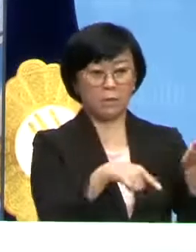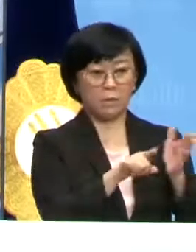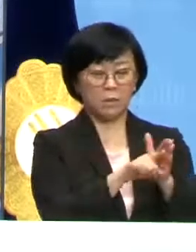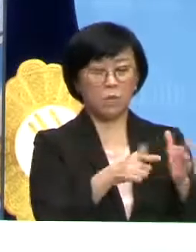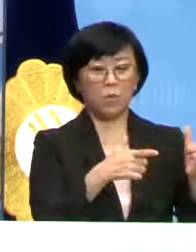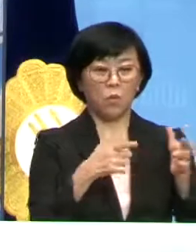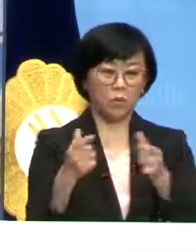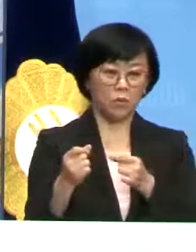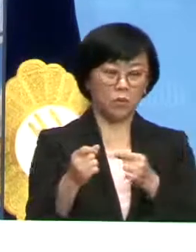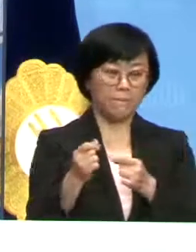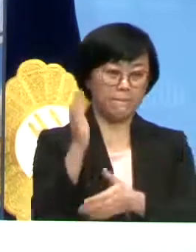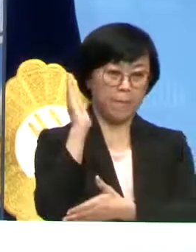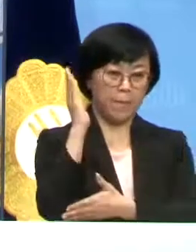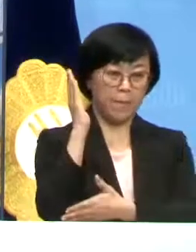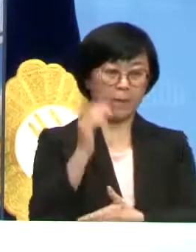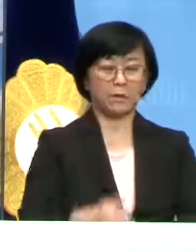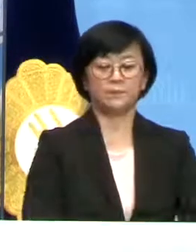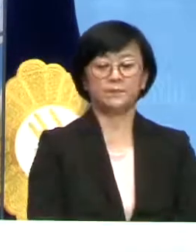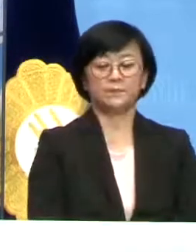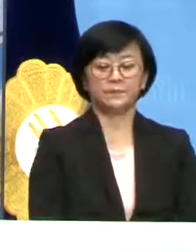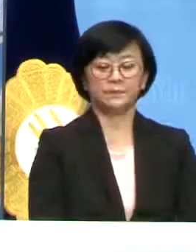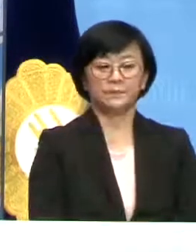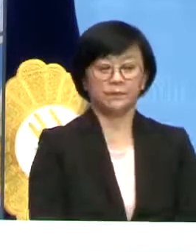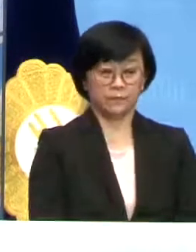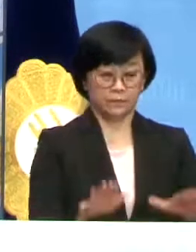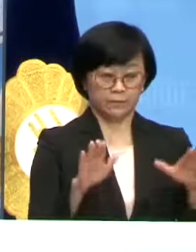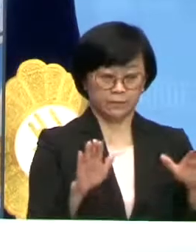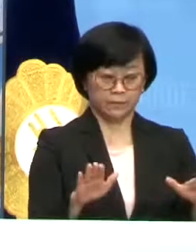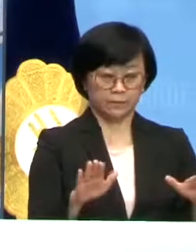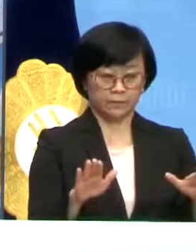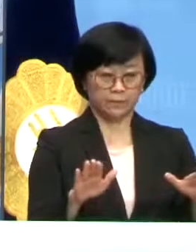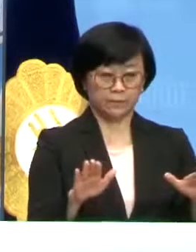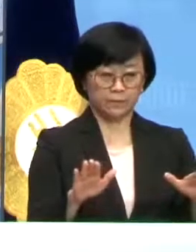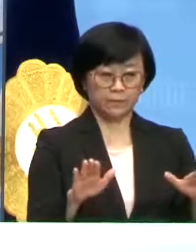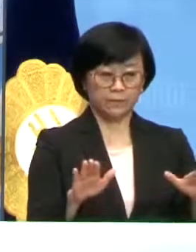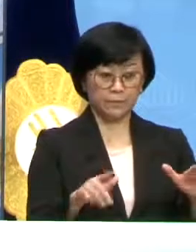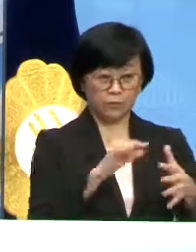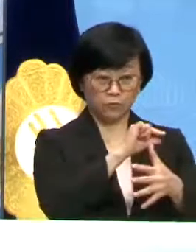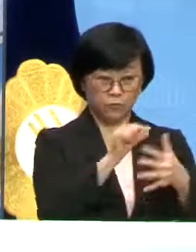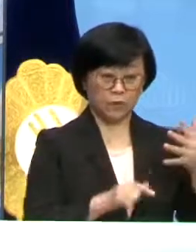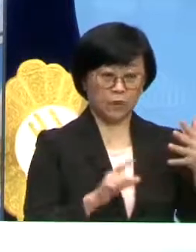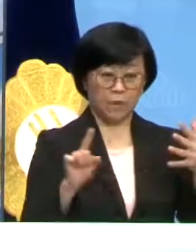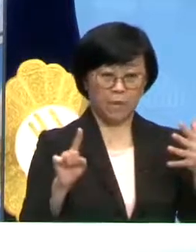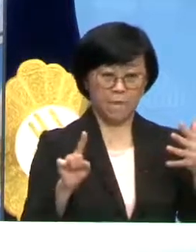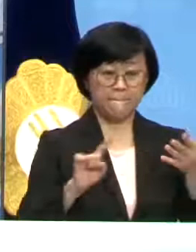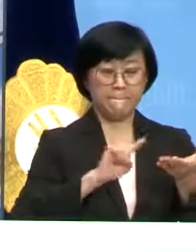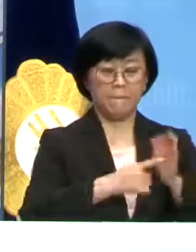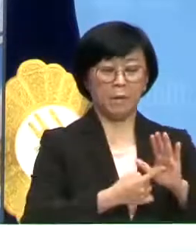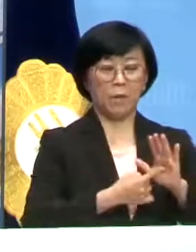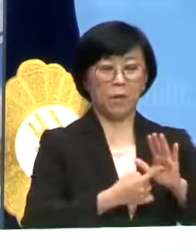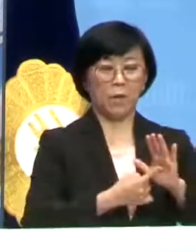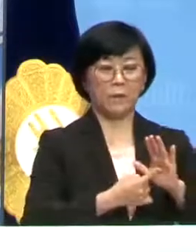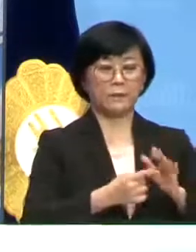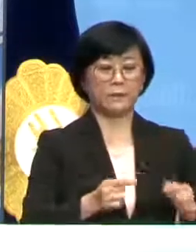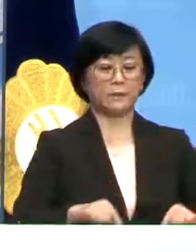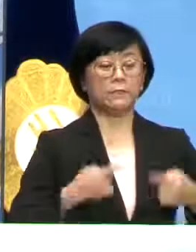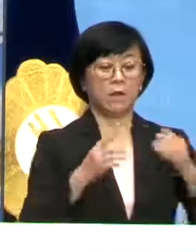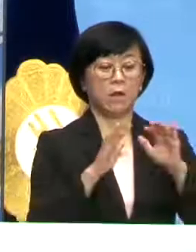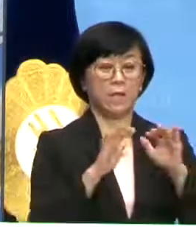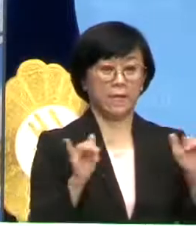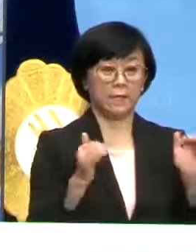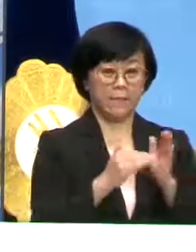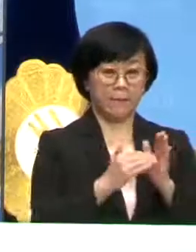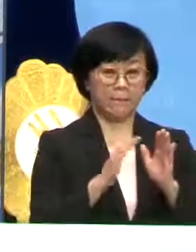발표를 시작하겠습니다 아 오늘 이제 공용 수 면서 순서는 공헌을 발표회를 참석하신 분들을 먼저 소개할